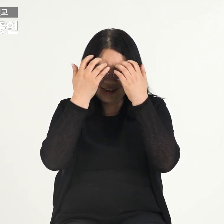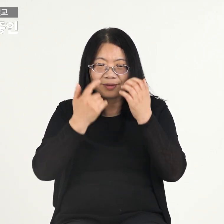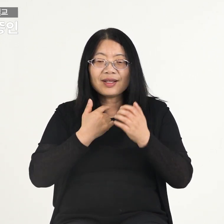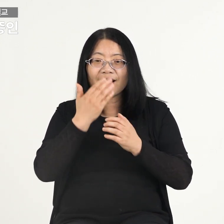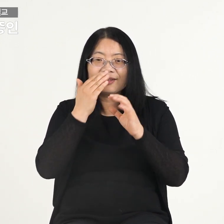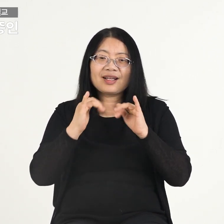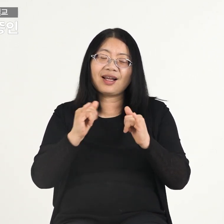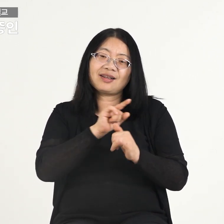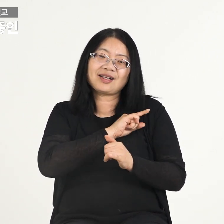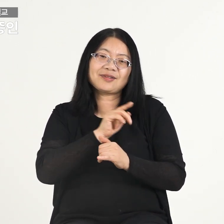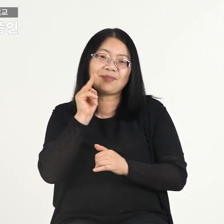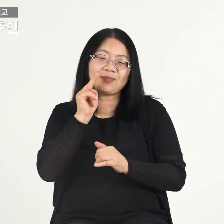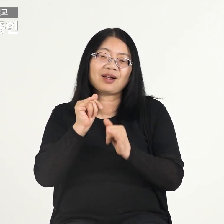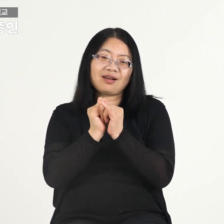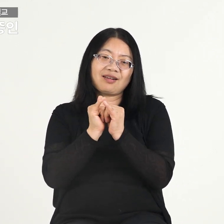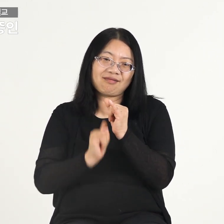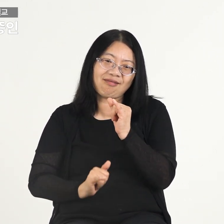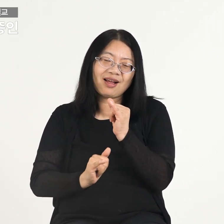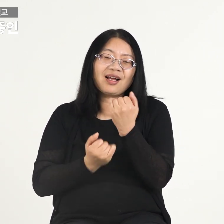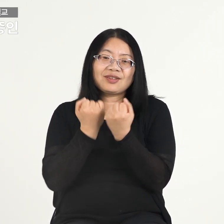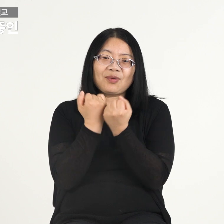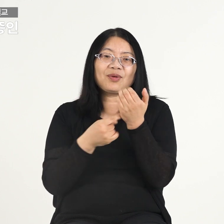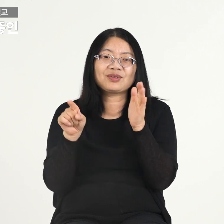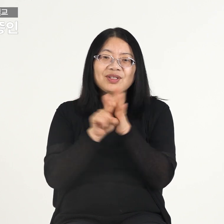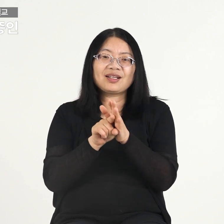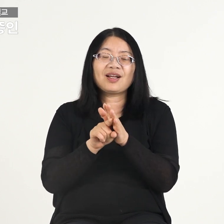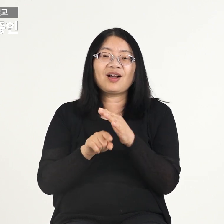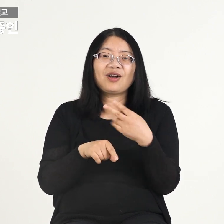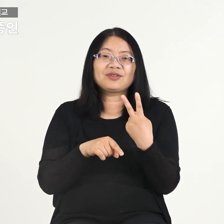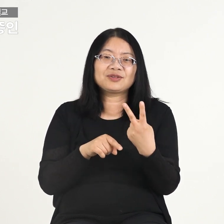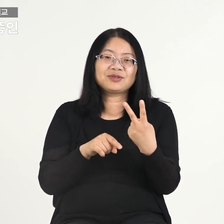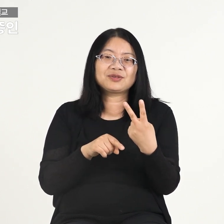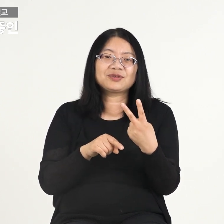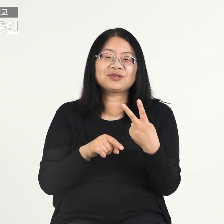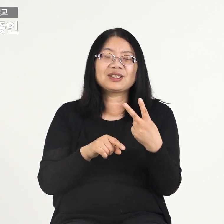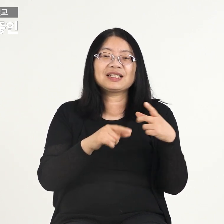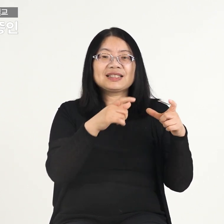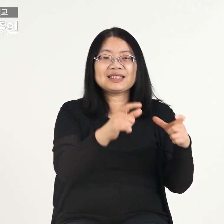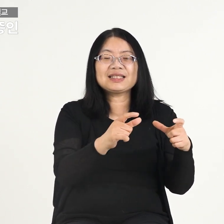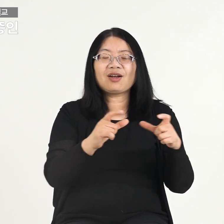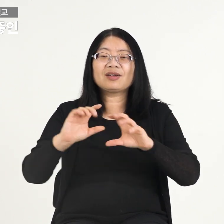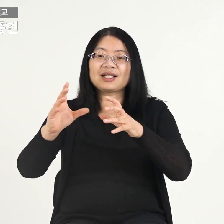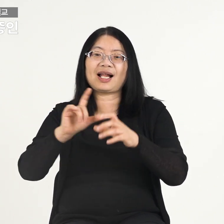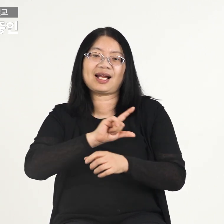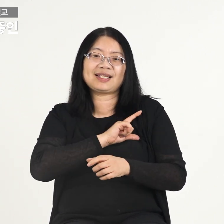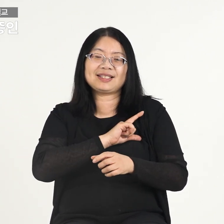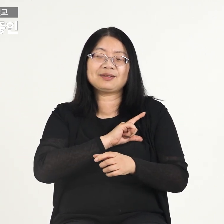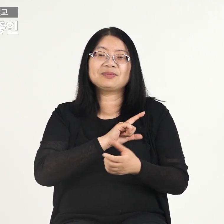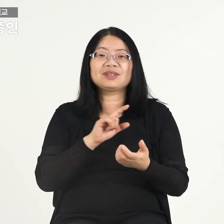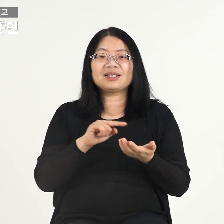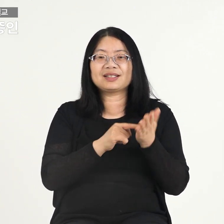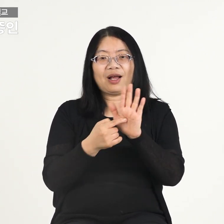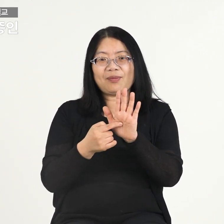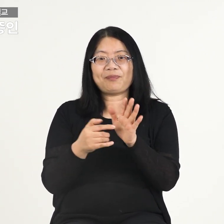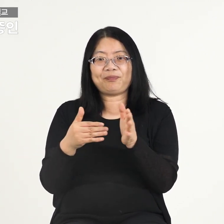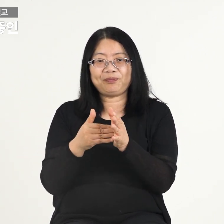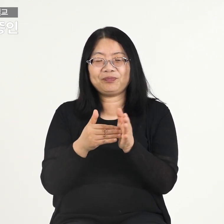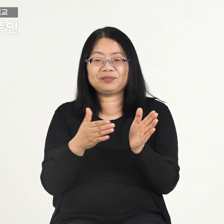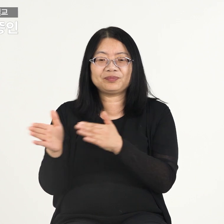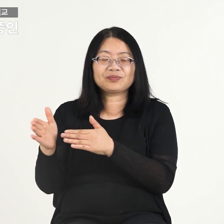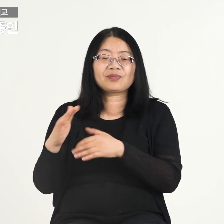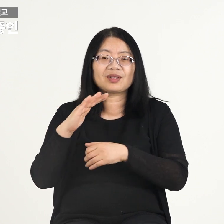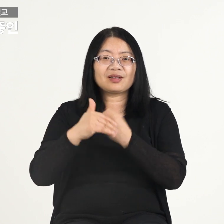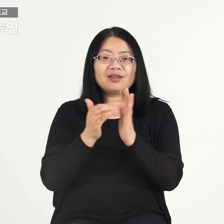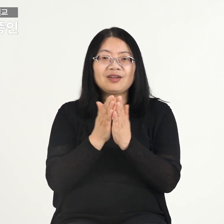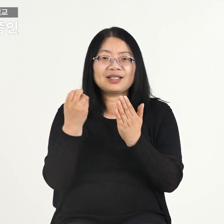가장 참혹했던 역사를 설명하기 위해서 이 두 지명이 등장을 하는 거예요. 그런데 성경을 다시 보십시다. 이렇게